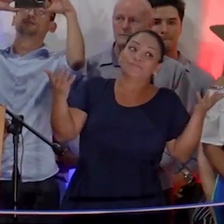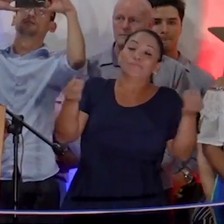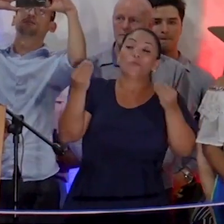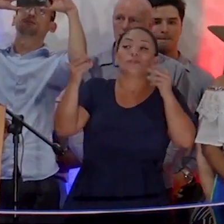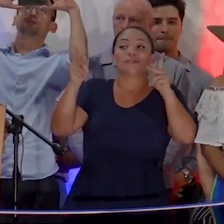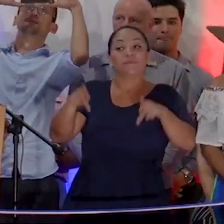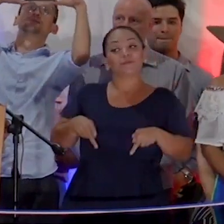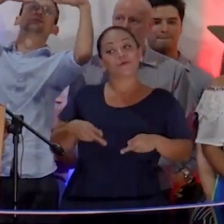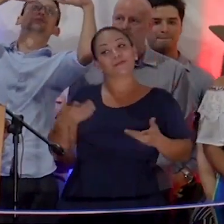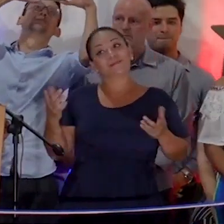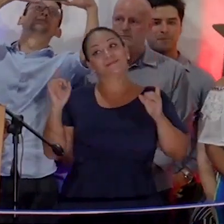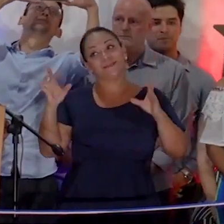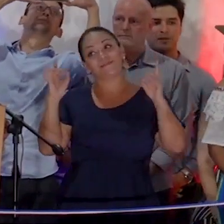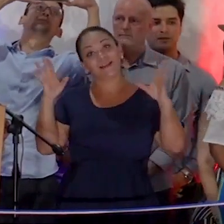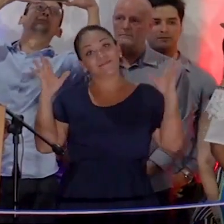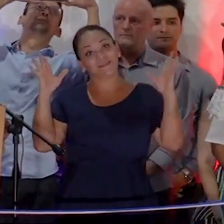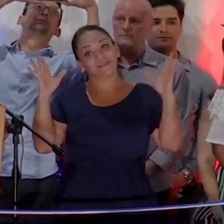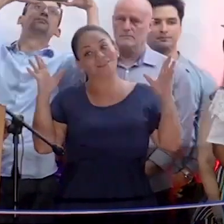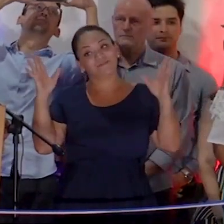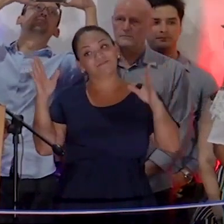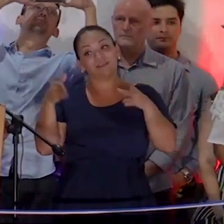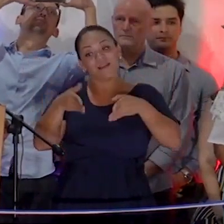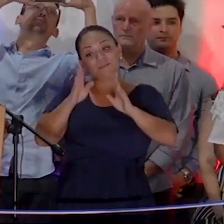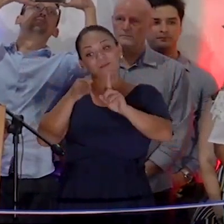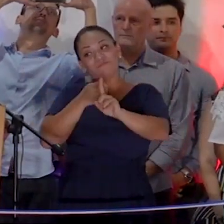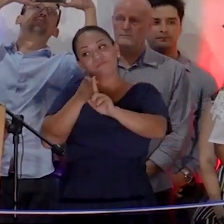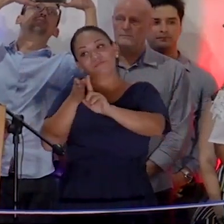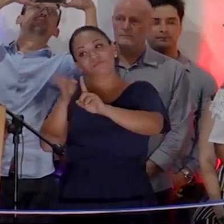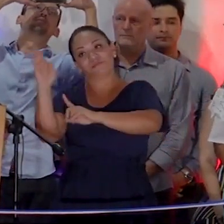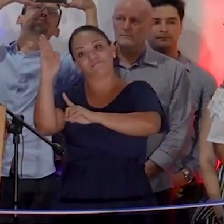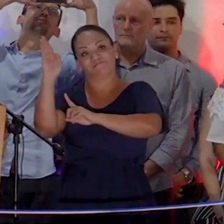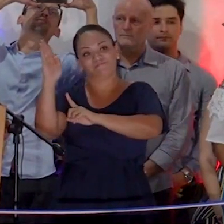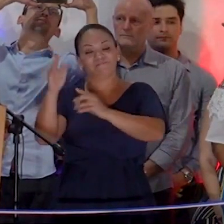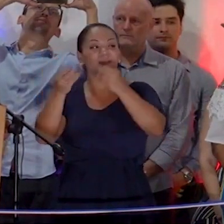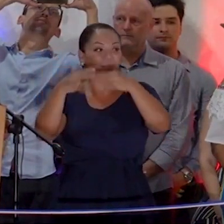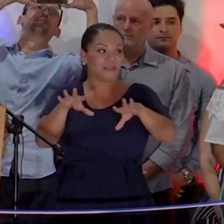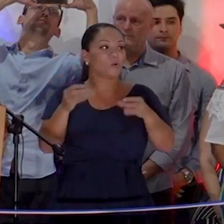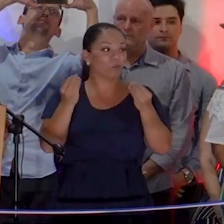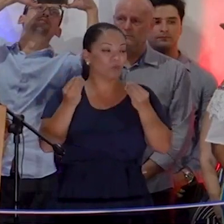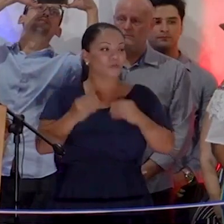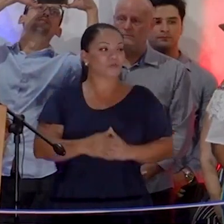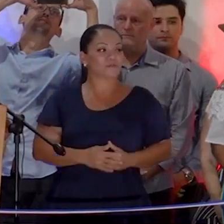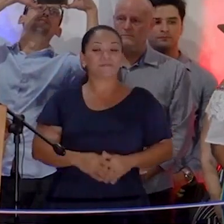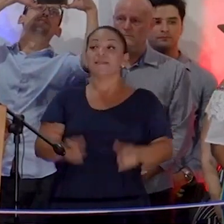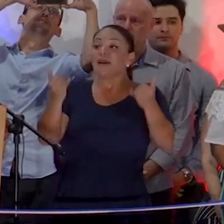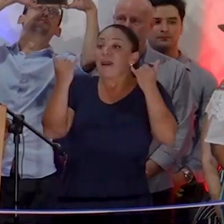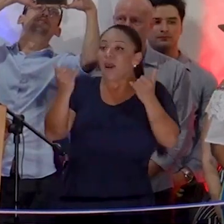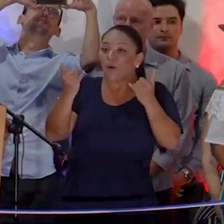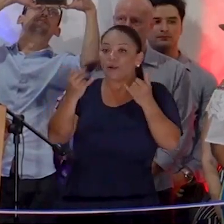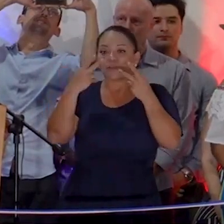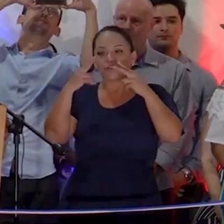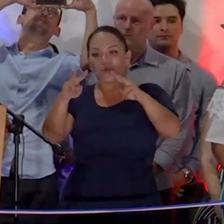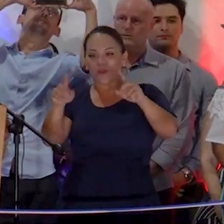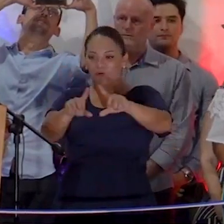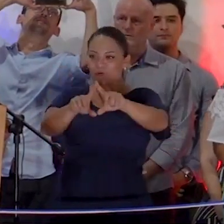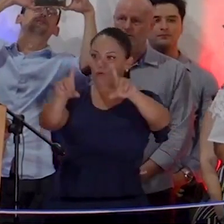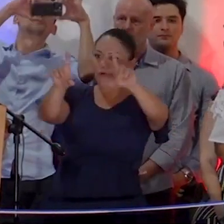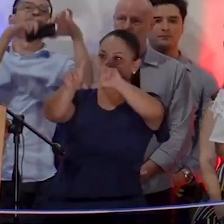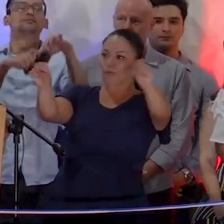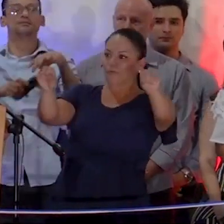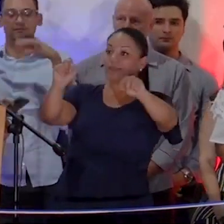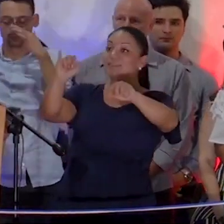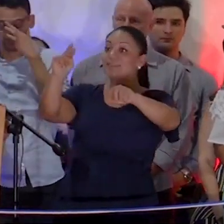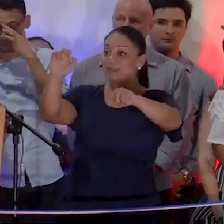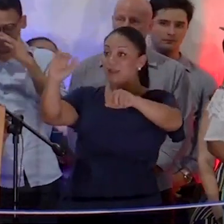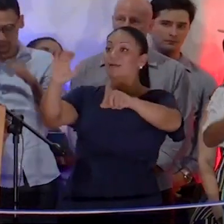muchos. Se nos echaron a perder muchos. Ahora, ahí veo un rótulo del SINAC.